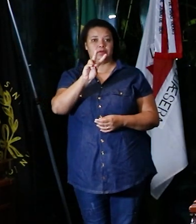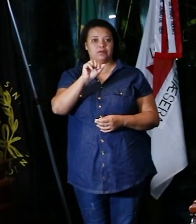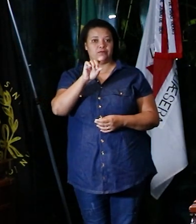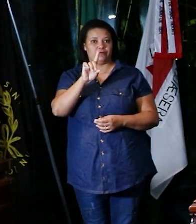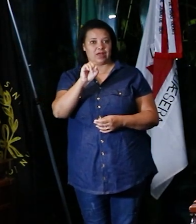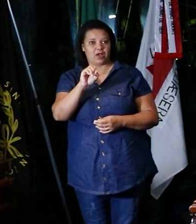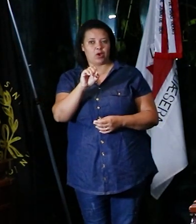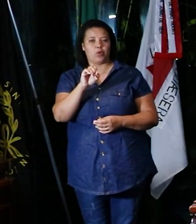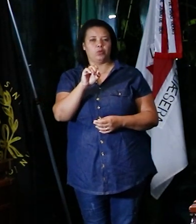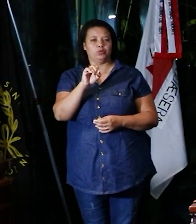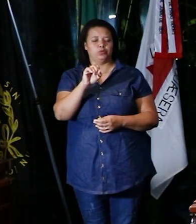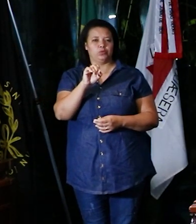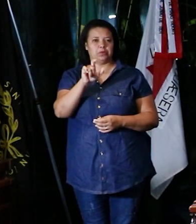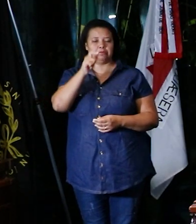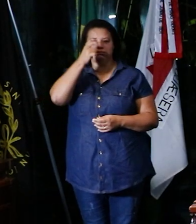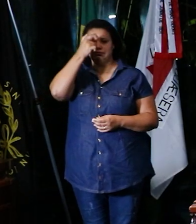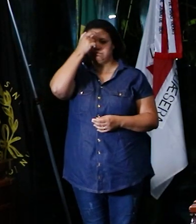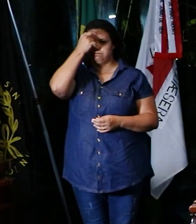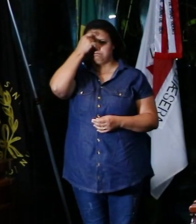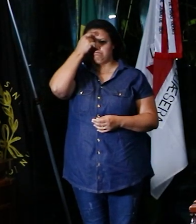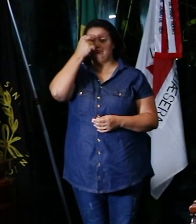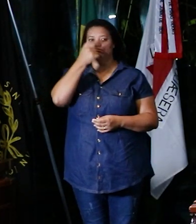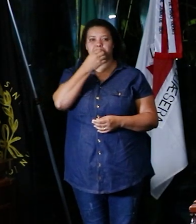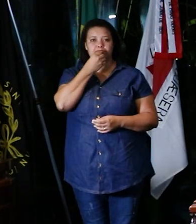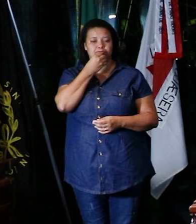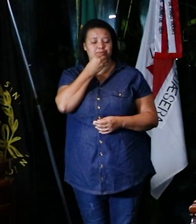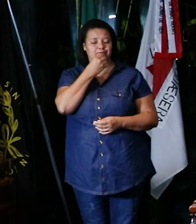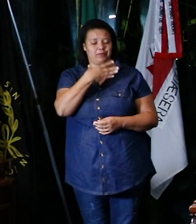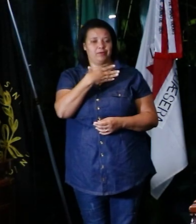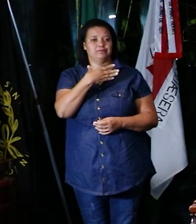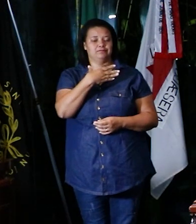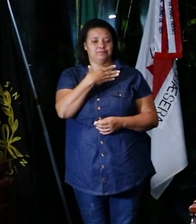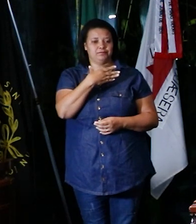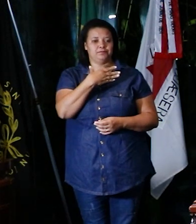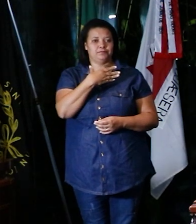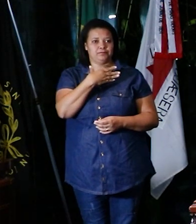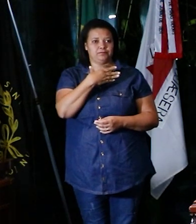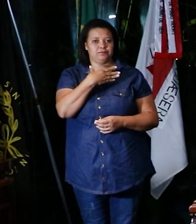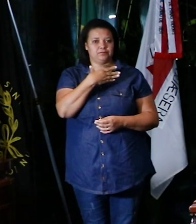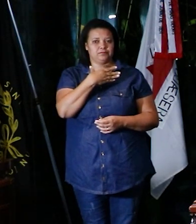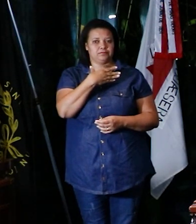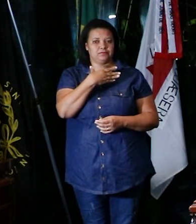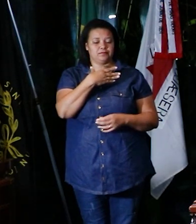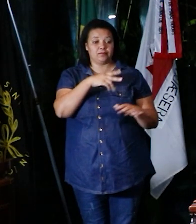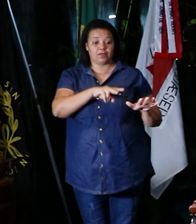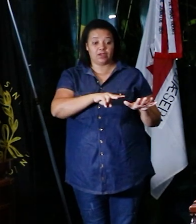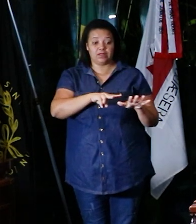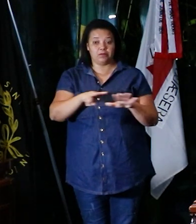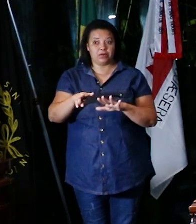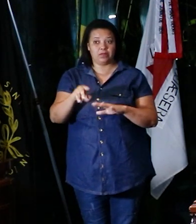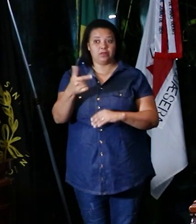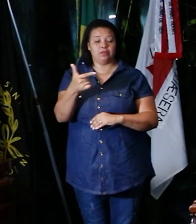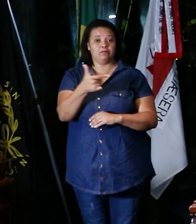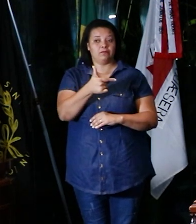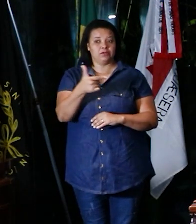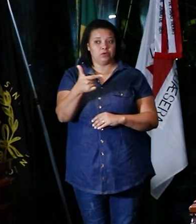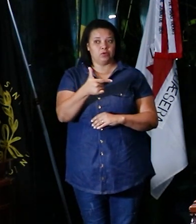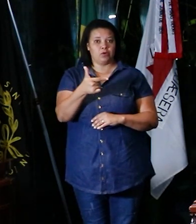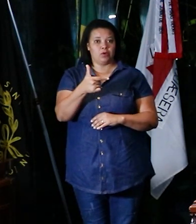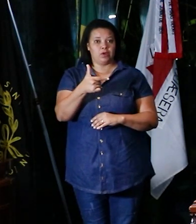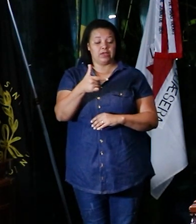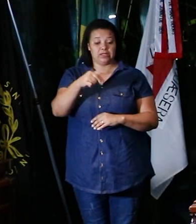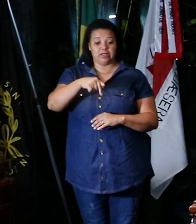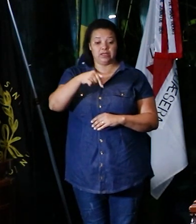é uma cabeça privilegiada, então ele trouxe muita coisa sobre a Semana de 22, inclusive aqui em